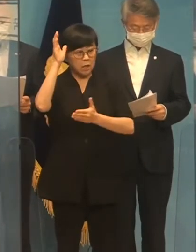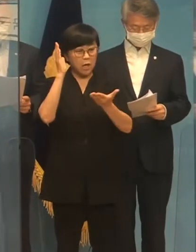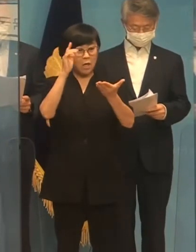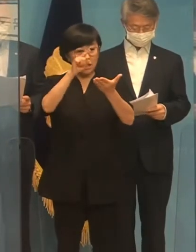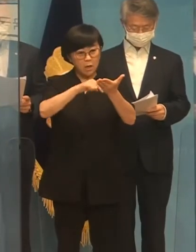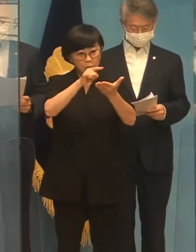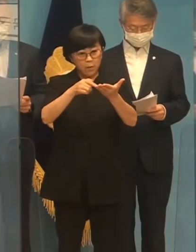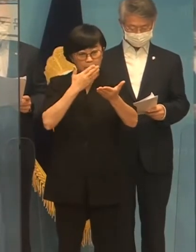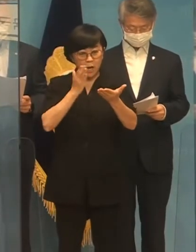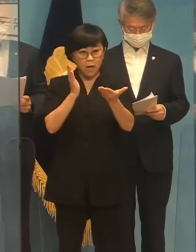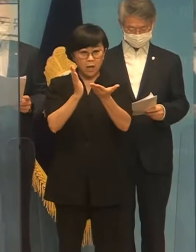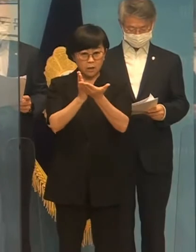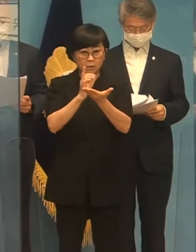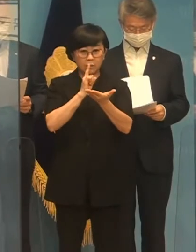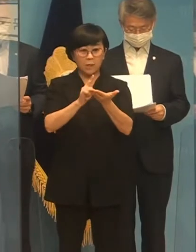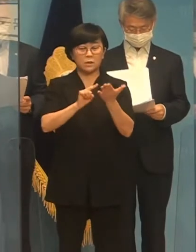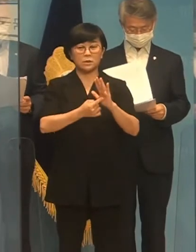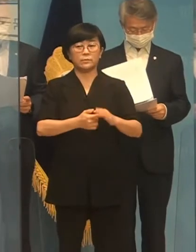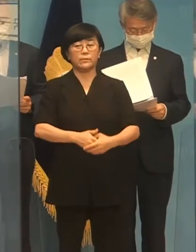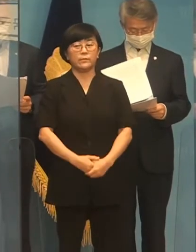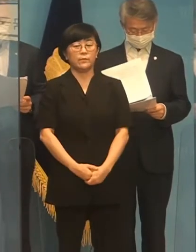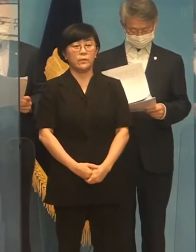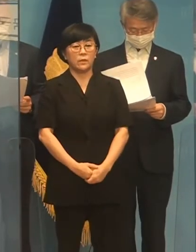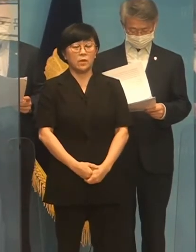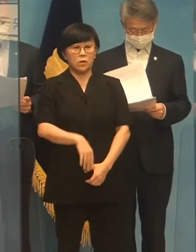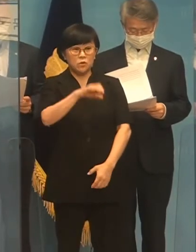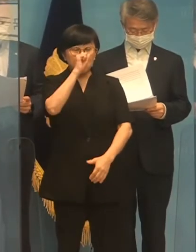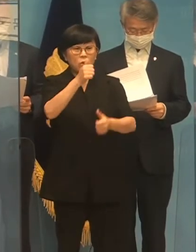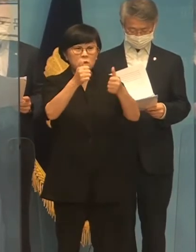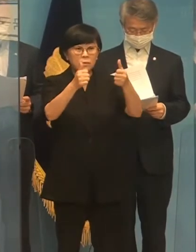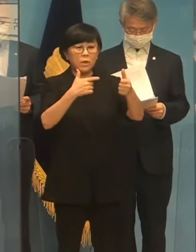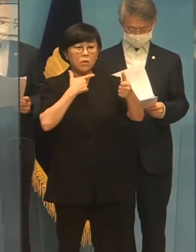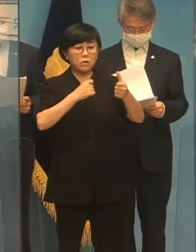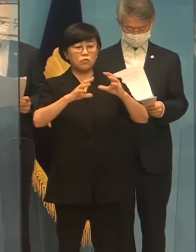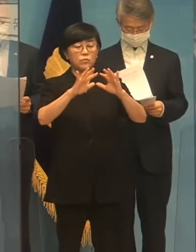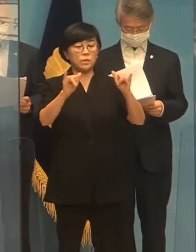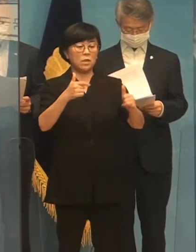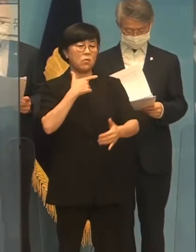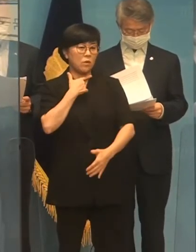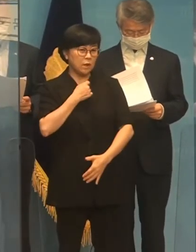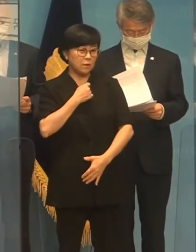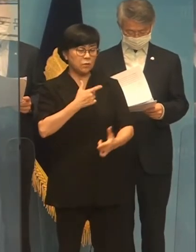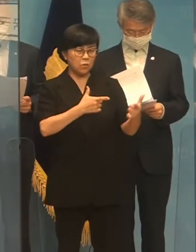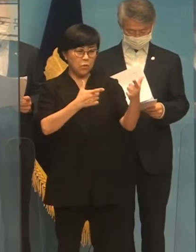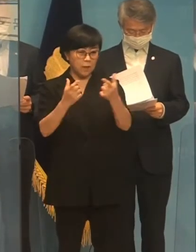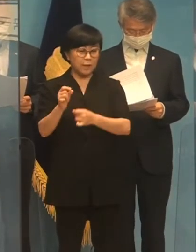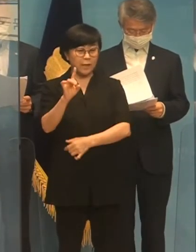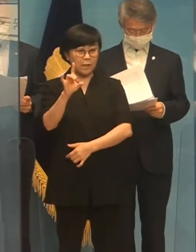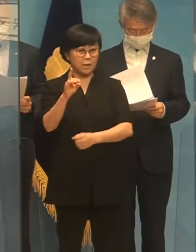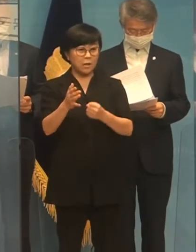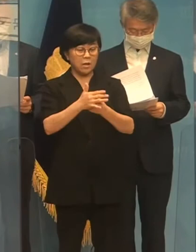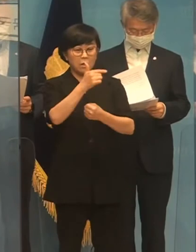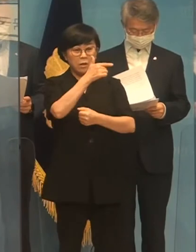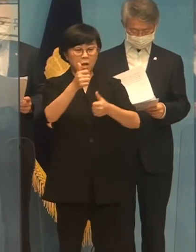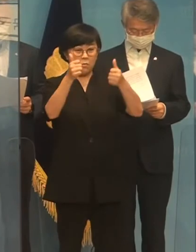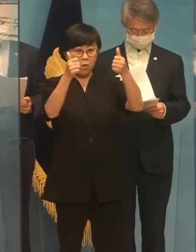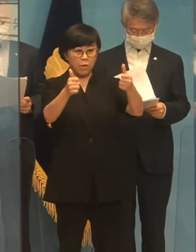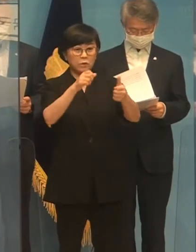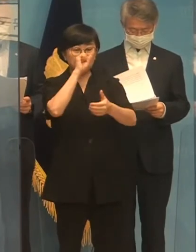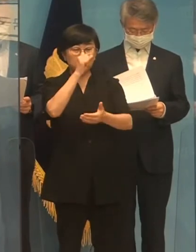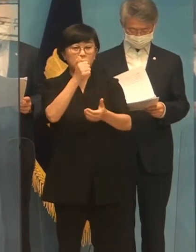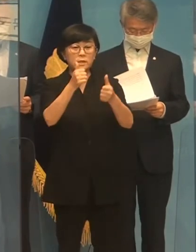보답할 수 있도록 하겠다라고 밝혔습니다. 좋은 재판을 바라는 국민의 열망은 언제나 한결같습니다. 대법원장이 말하는